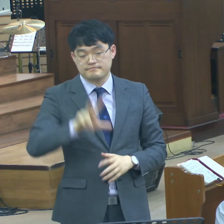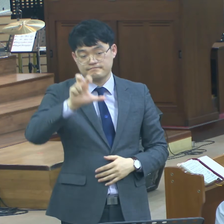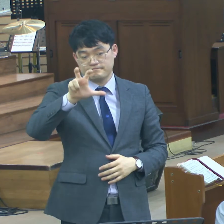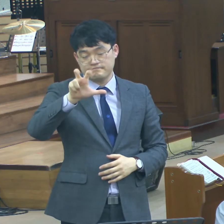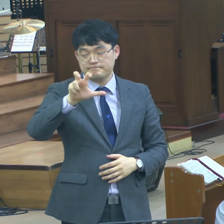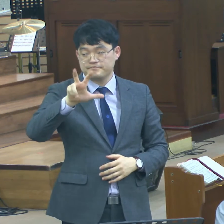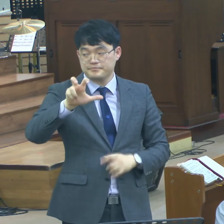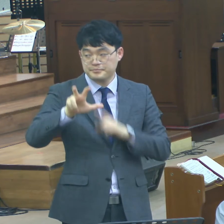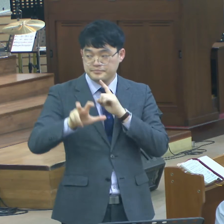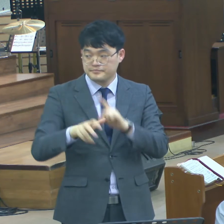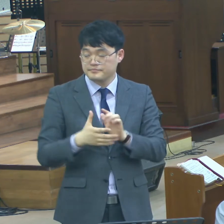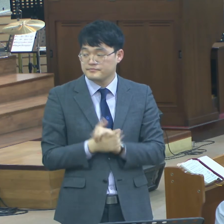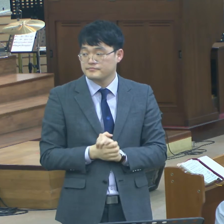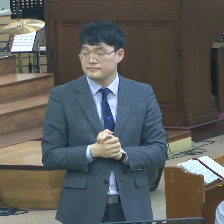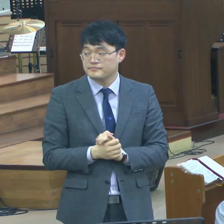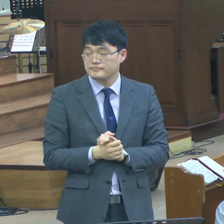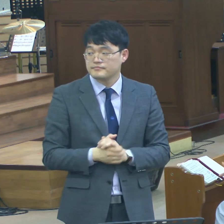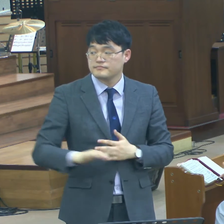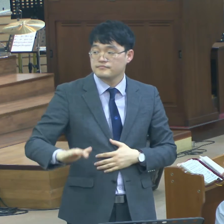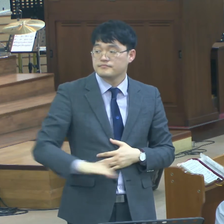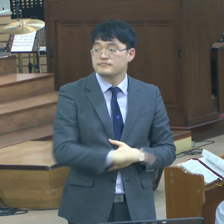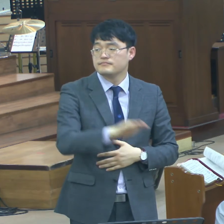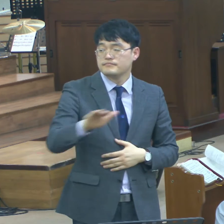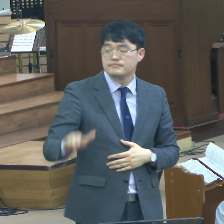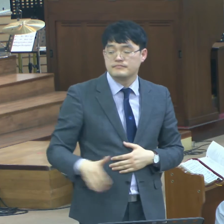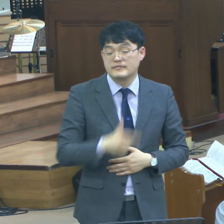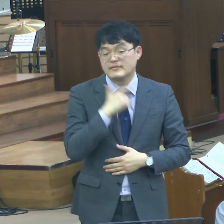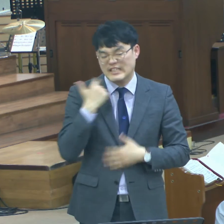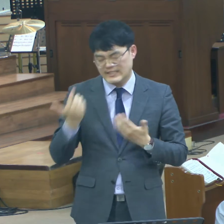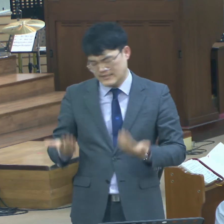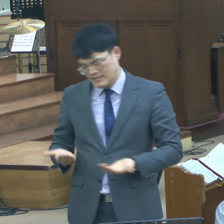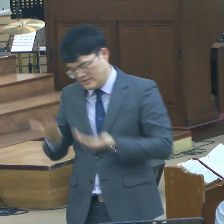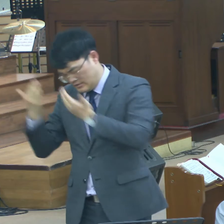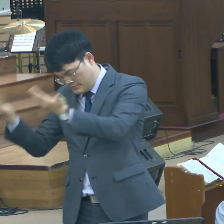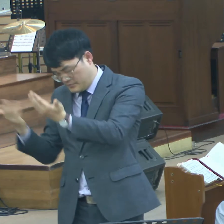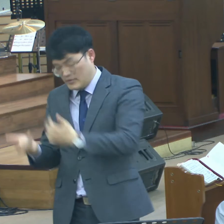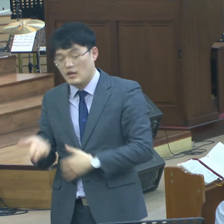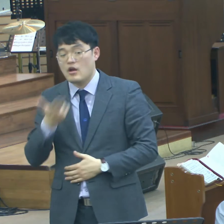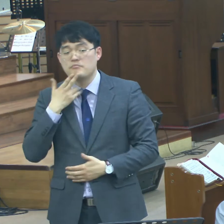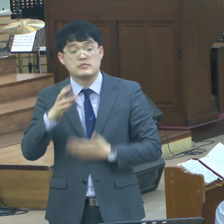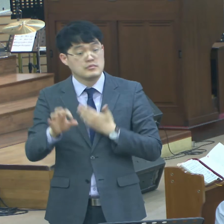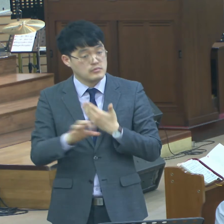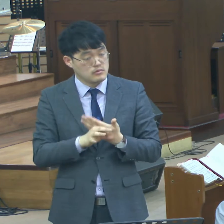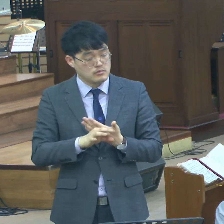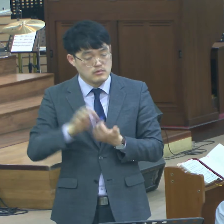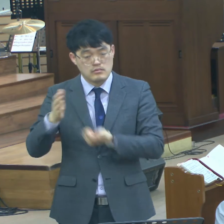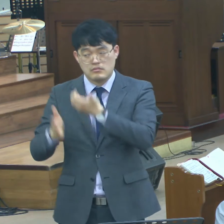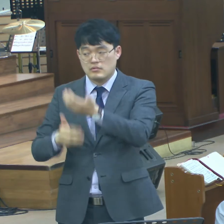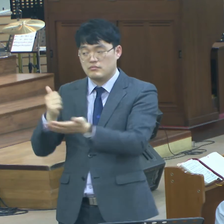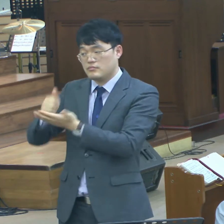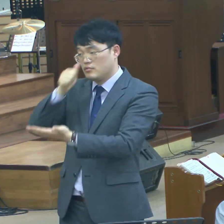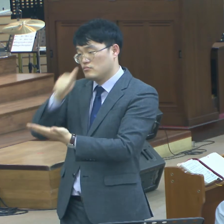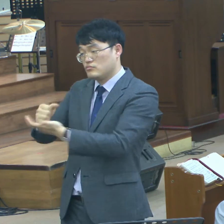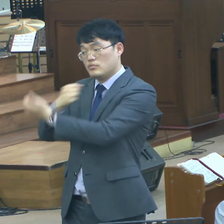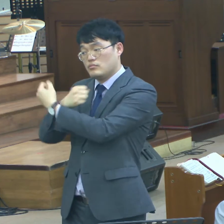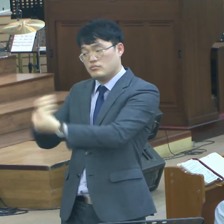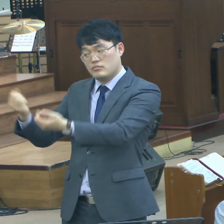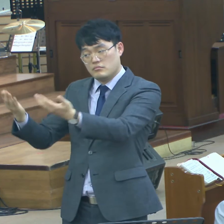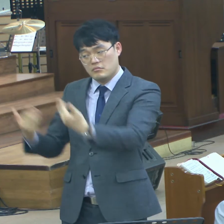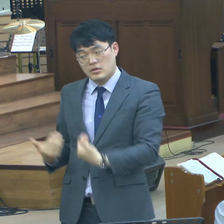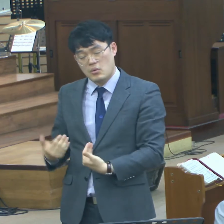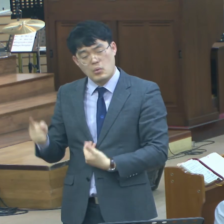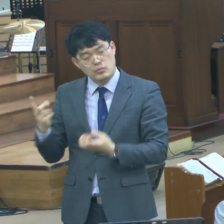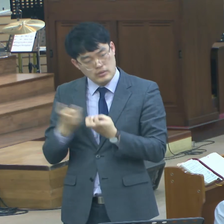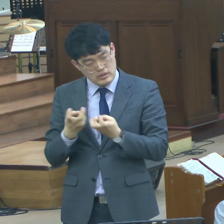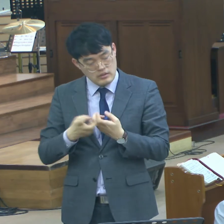25절 우리가 희생 제사를 드리지 않고서는 어떻게 하나님 앞에 제 용서를 받을 수 있는지 그